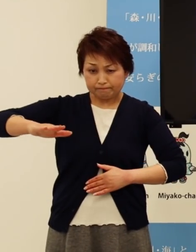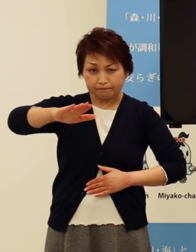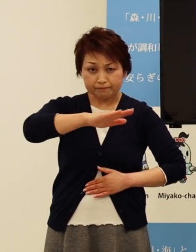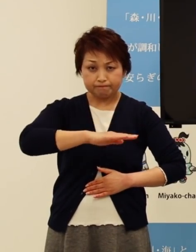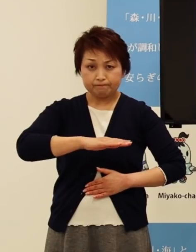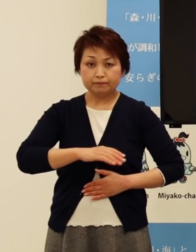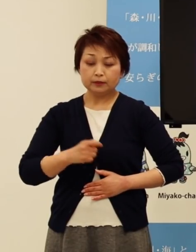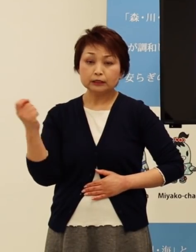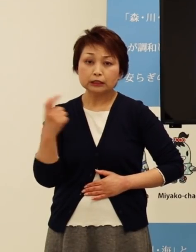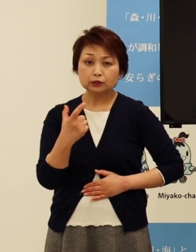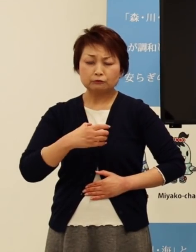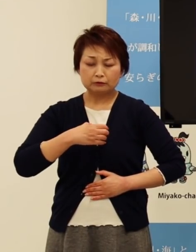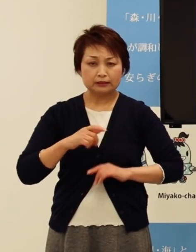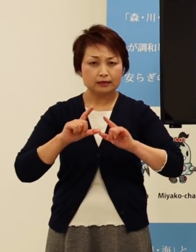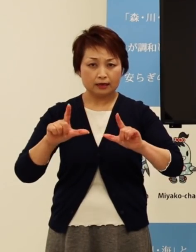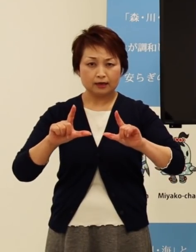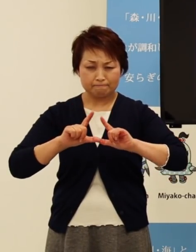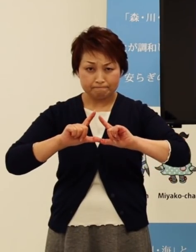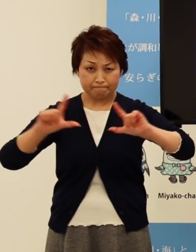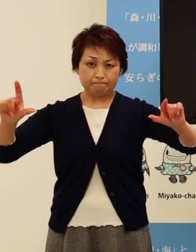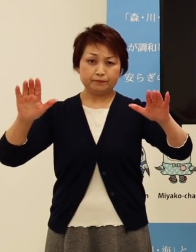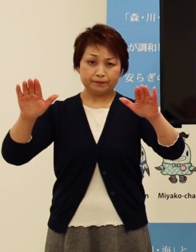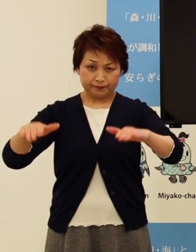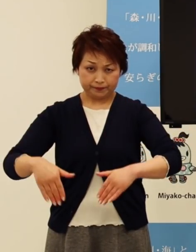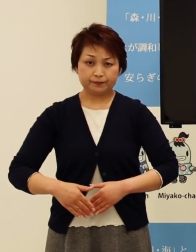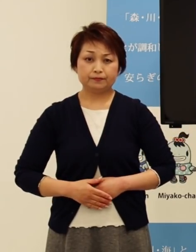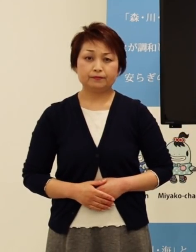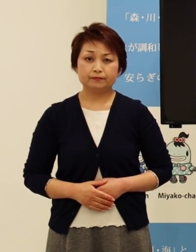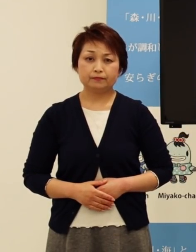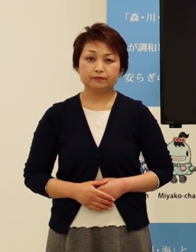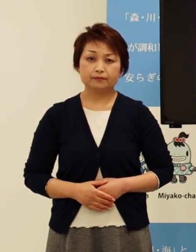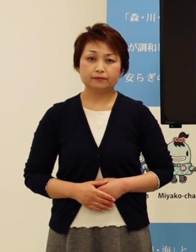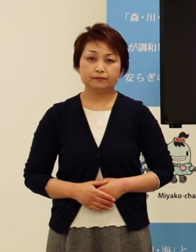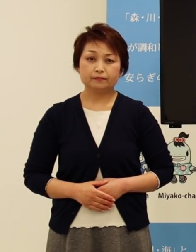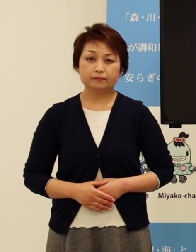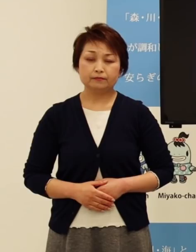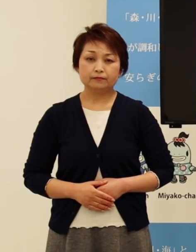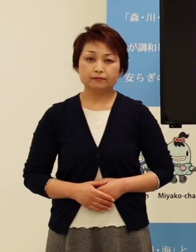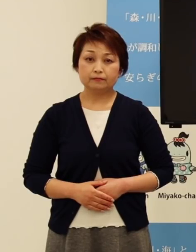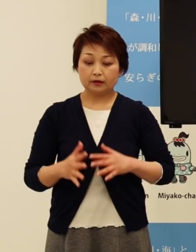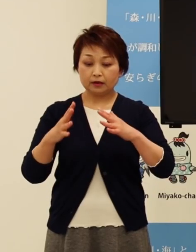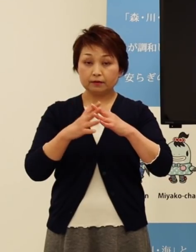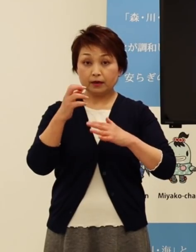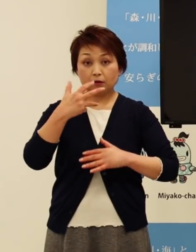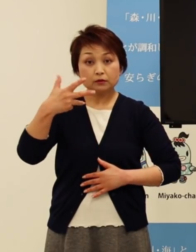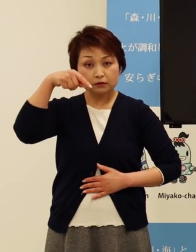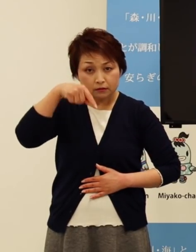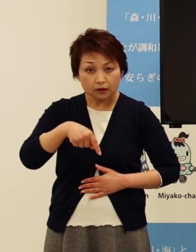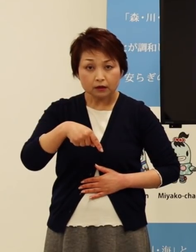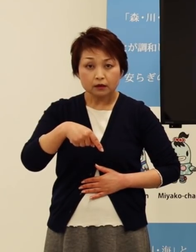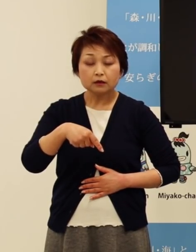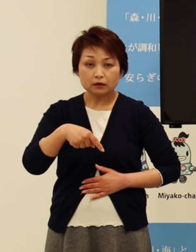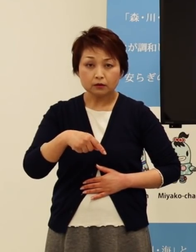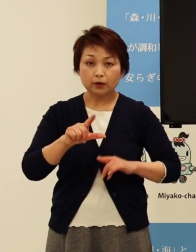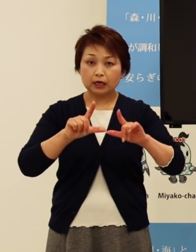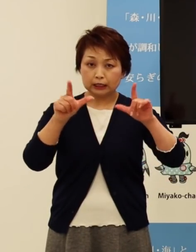する緊急事態宣言が発令されました。宮古市では東